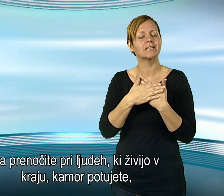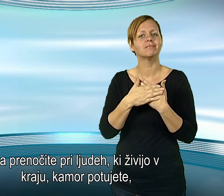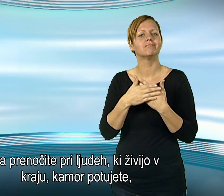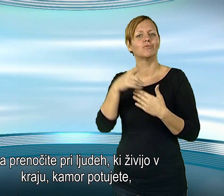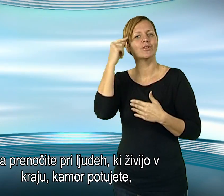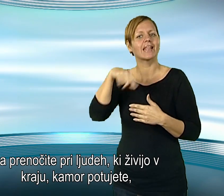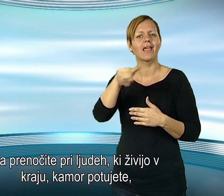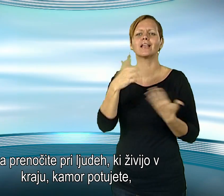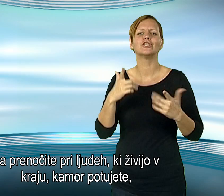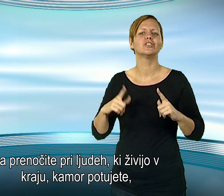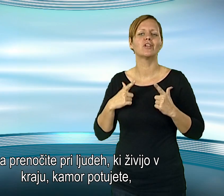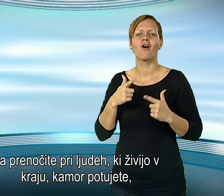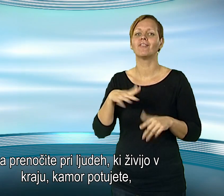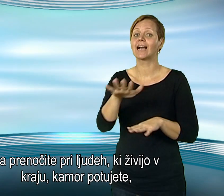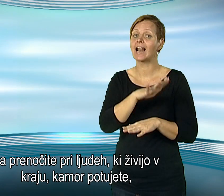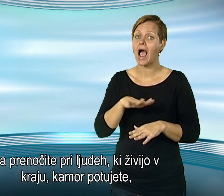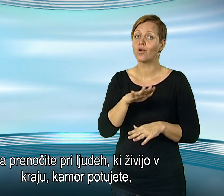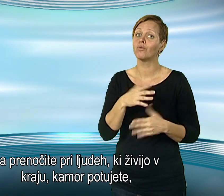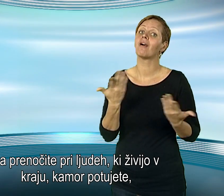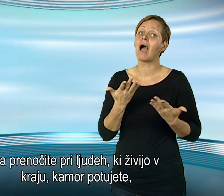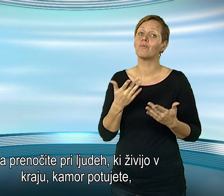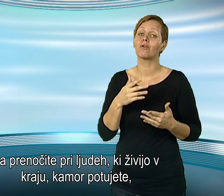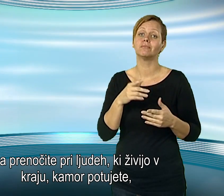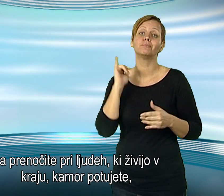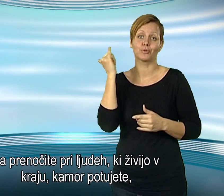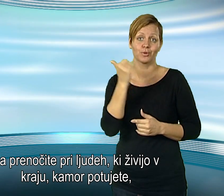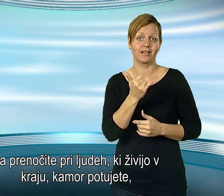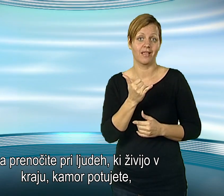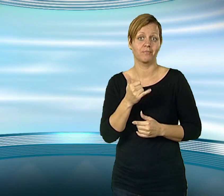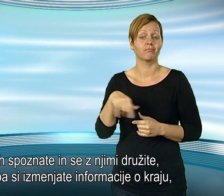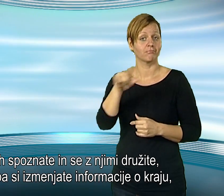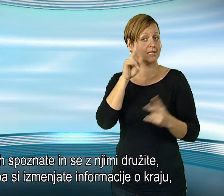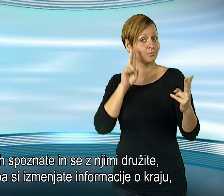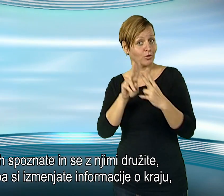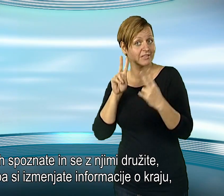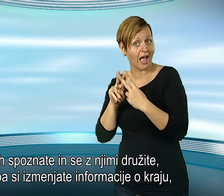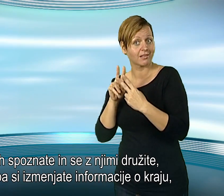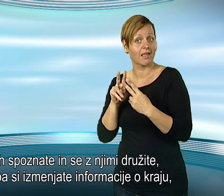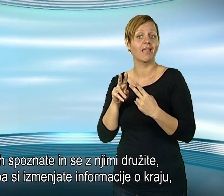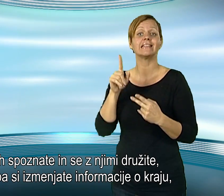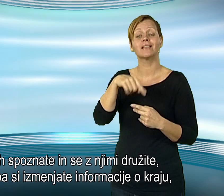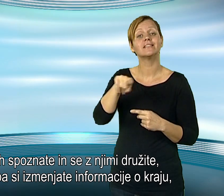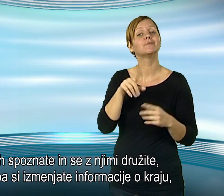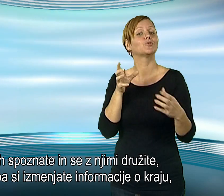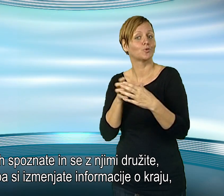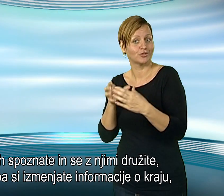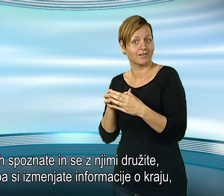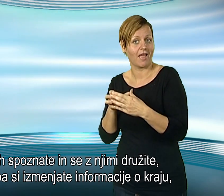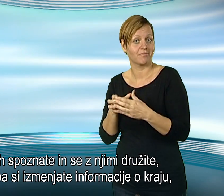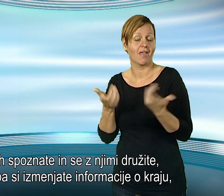kraju, kamor potujete, jih spoznate in se z njimi družite, ali pa si izmenjate informacije o kraju, ki